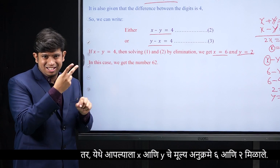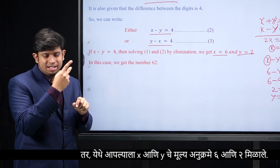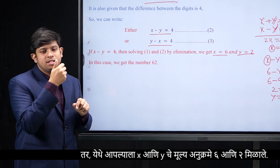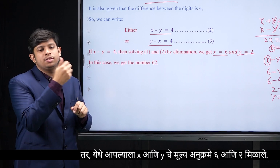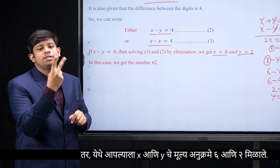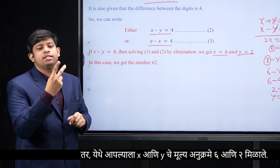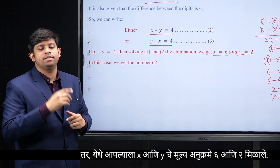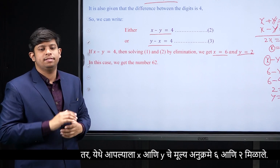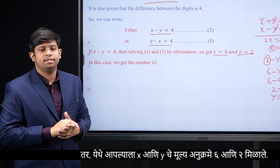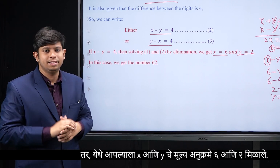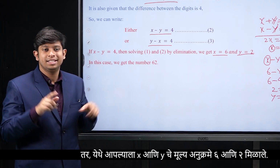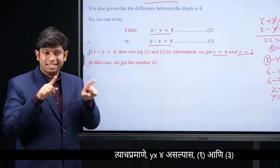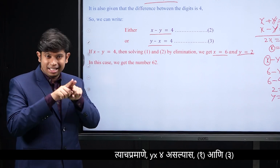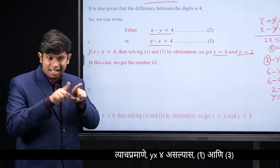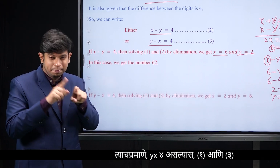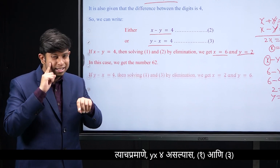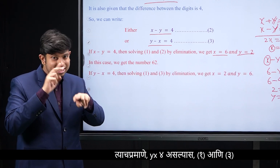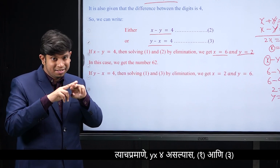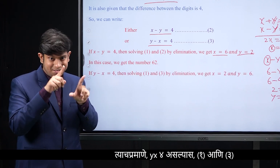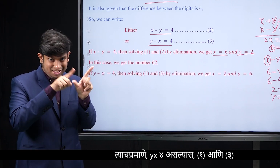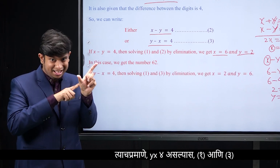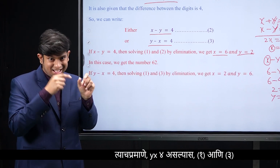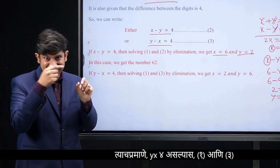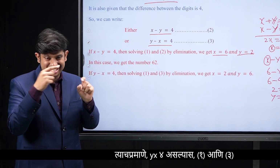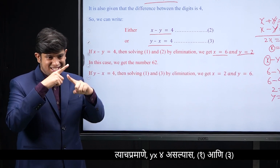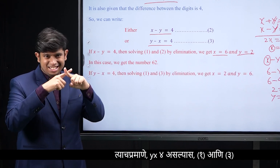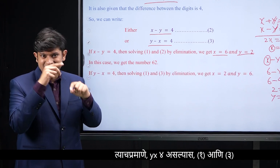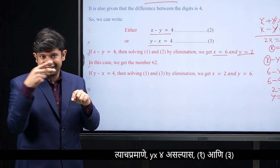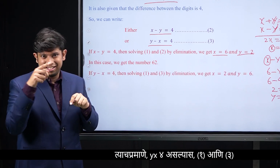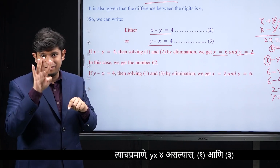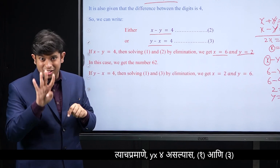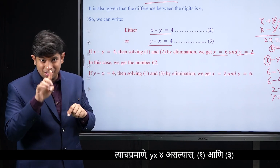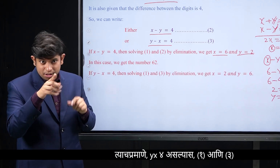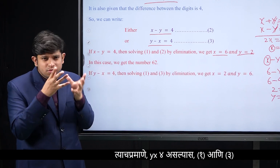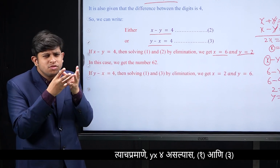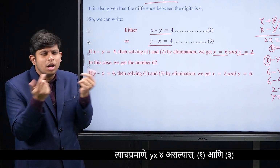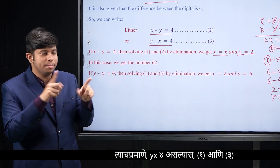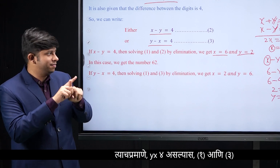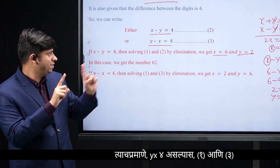6 आणि 2 मिळाले. त्याचप्रमाणे xy 4 असल्यास 1